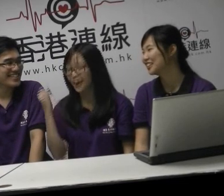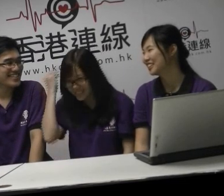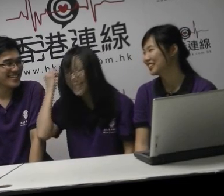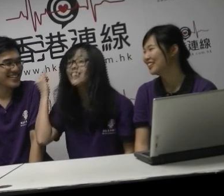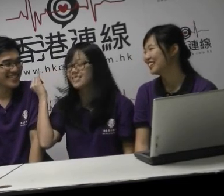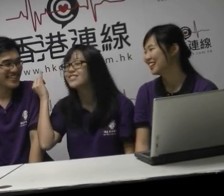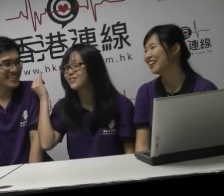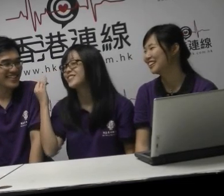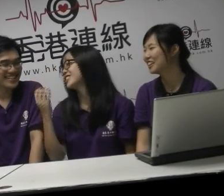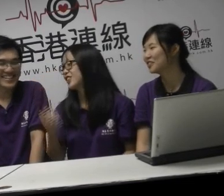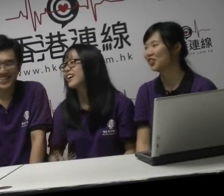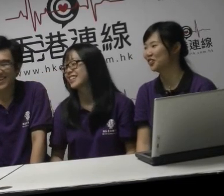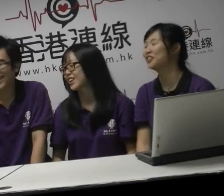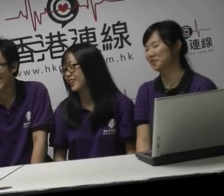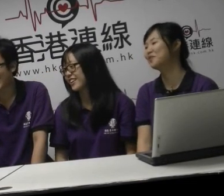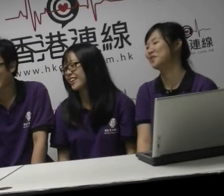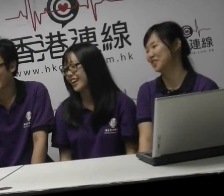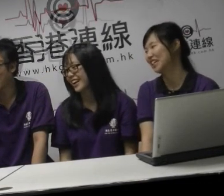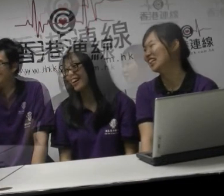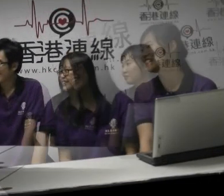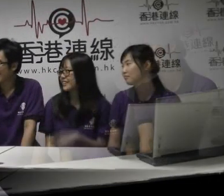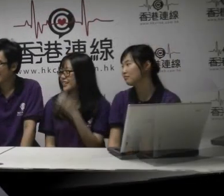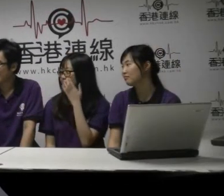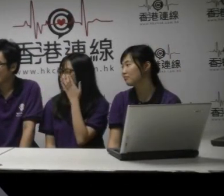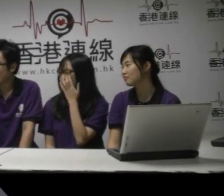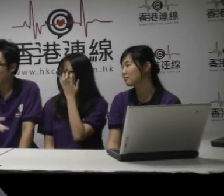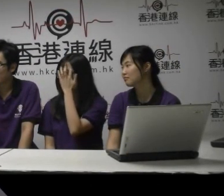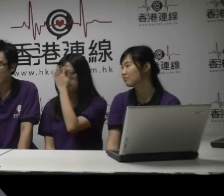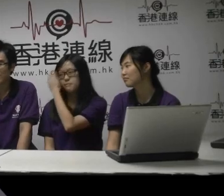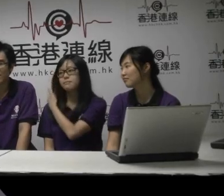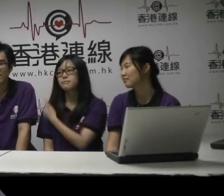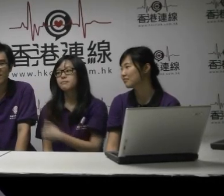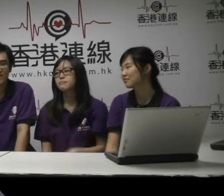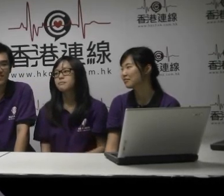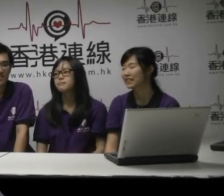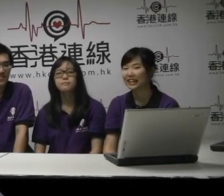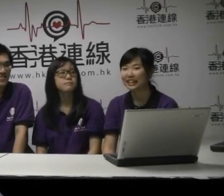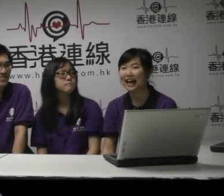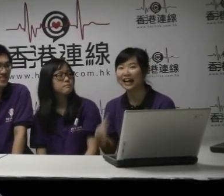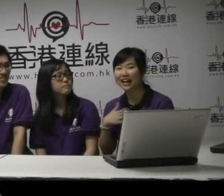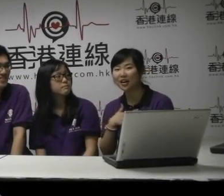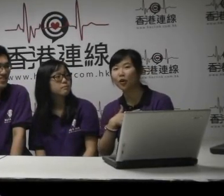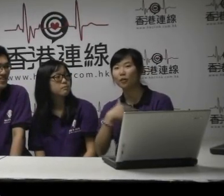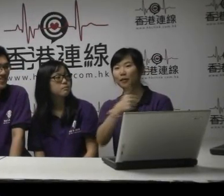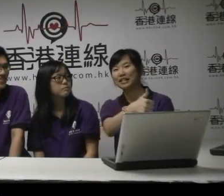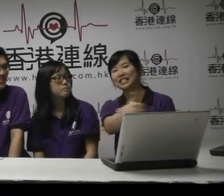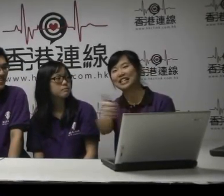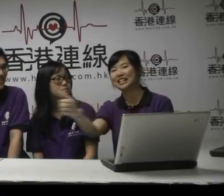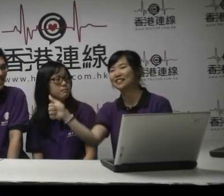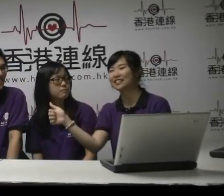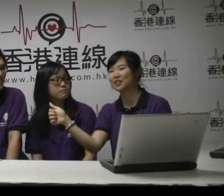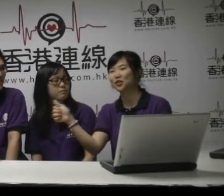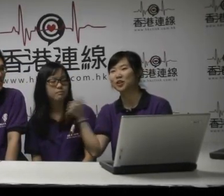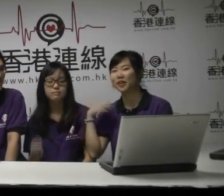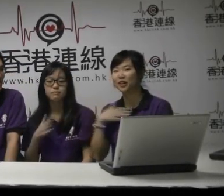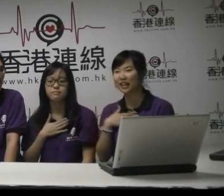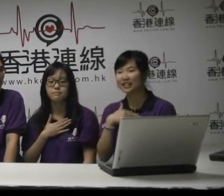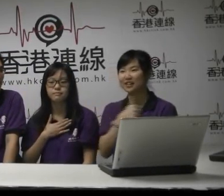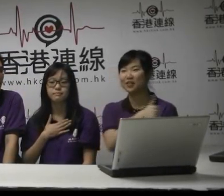頭就唔知做乜咁。 有句嘢一定要識嘅，咁大家好點啫？ 大家好，拍拍自己，跟住再俾個 like 周